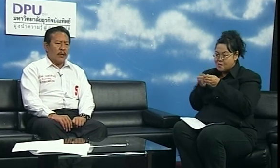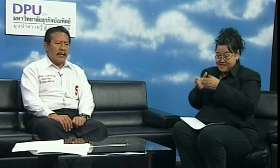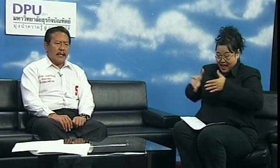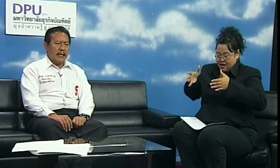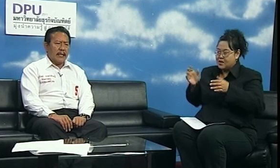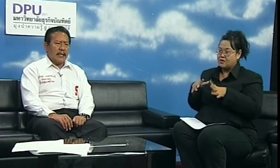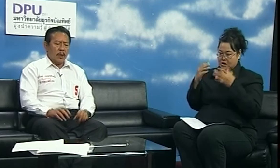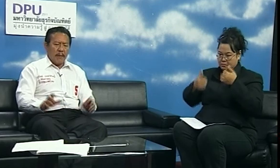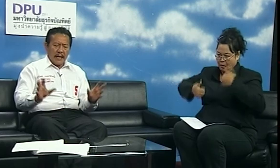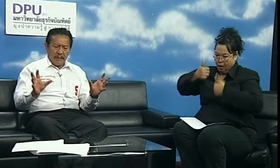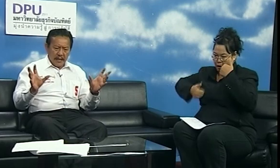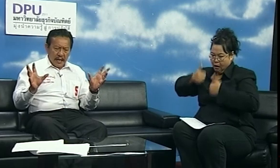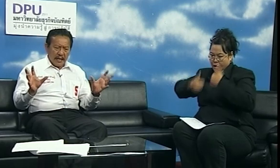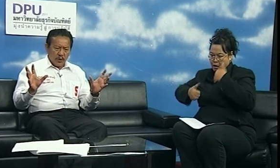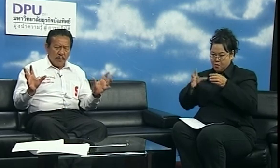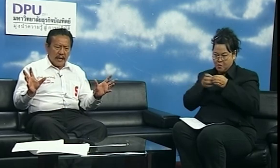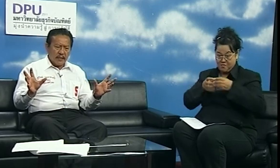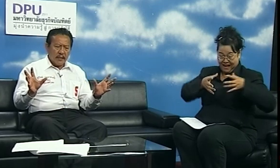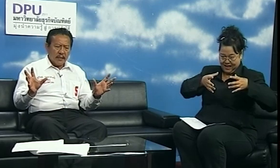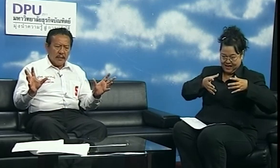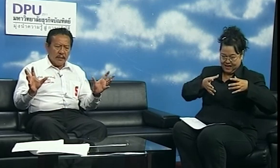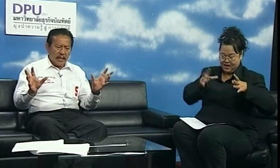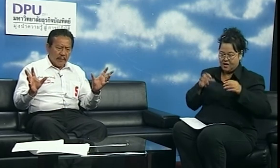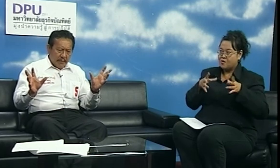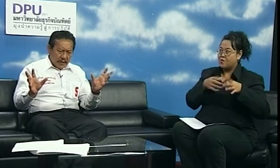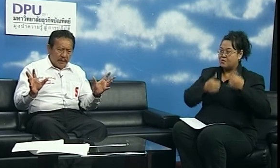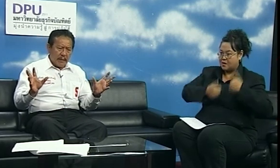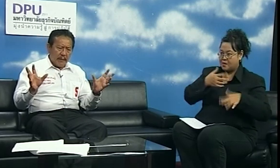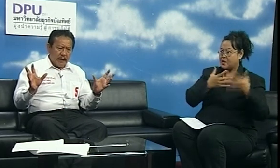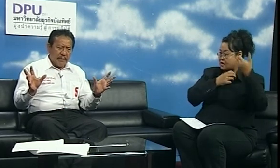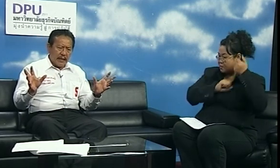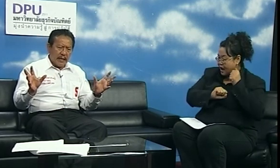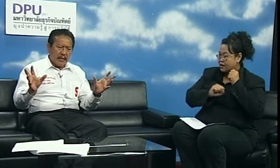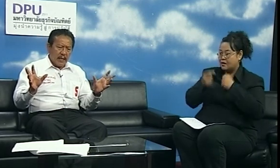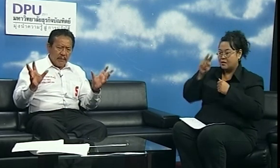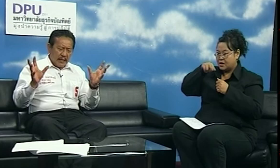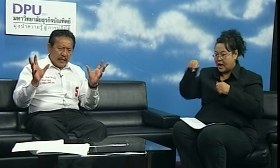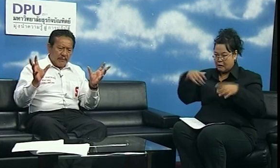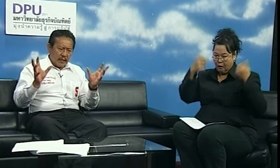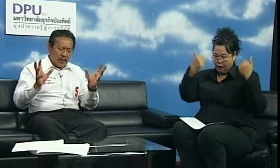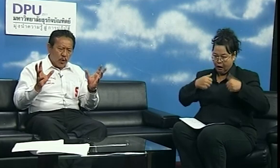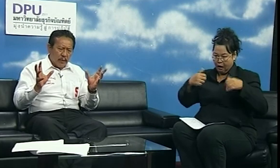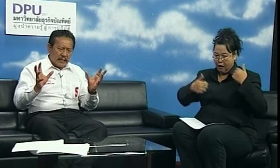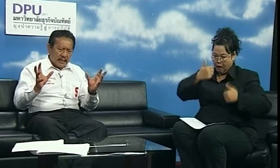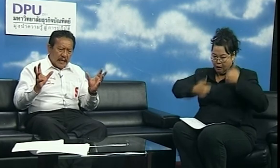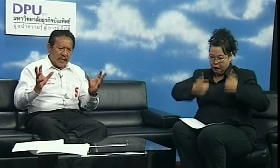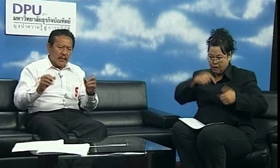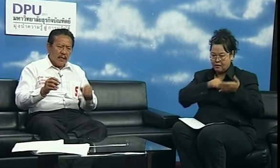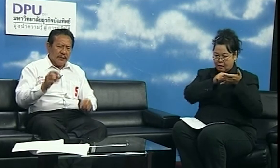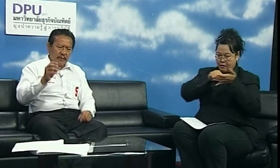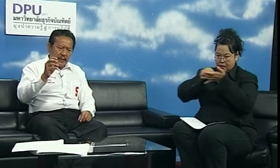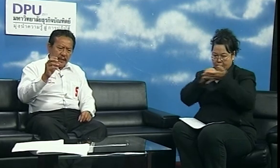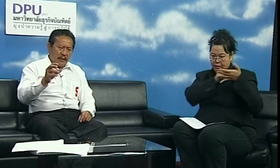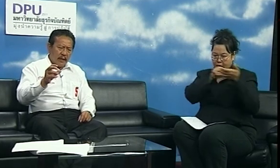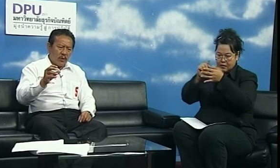ต่อสู้กัในขนานี้ของพักการมใหญ่ ๆ 2 พักซึได้แพักปชา ธิปัร์ะพกเพื่อไทยมีกนนํเสนอ judโยบายต่างๆ